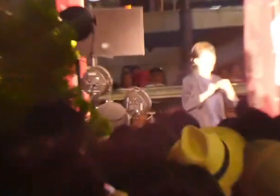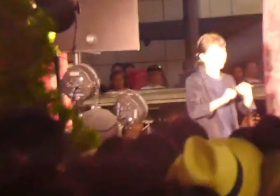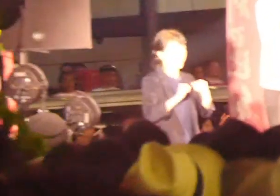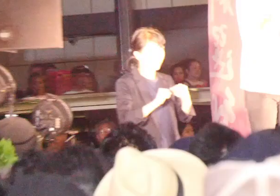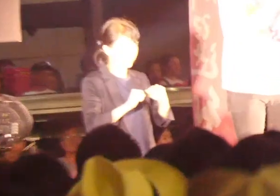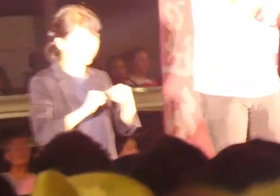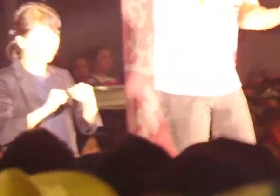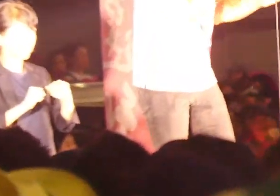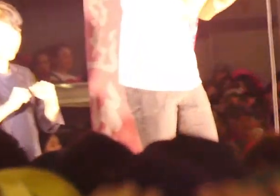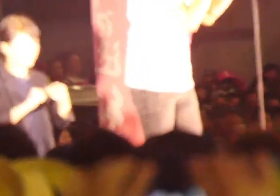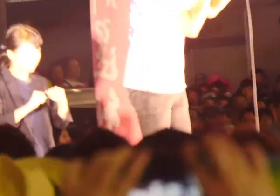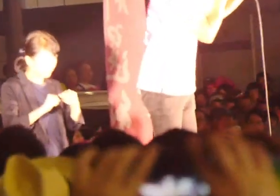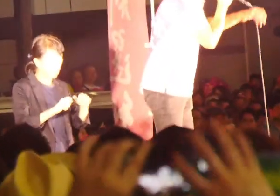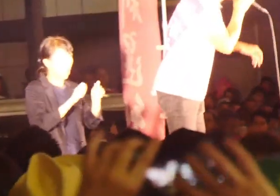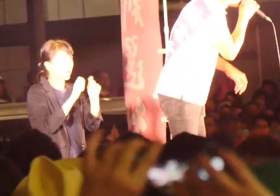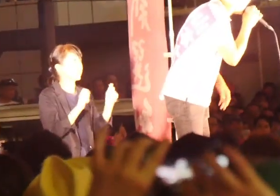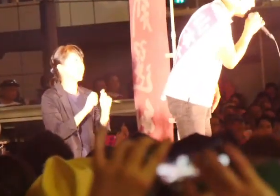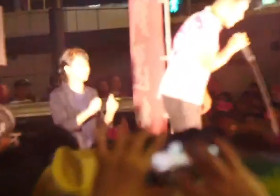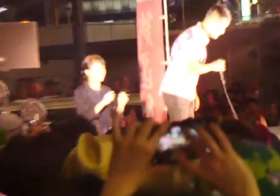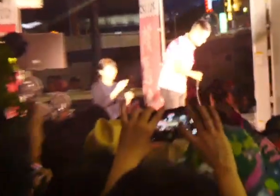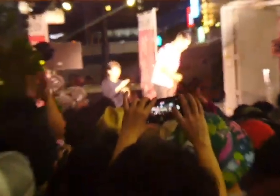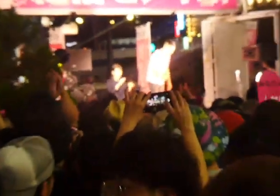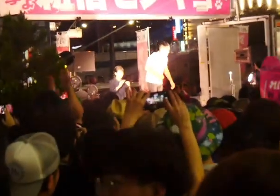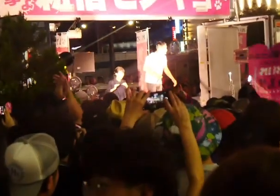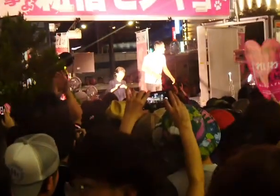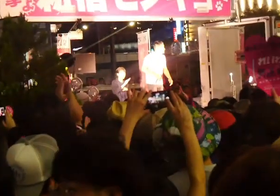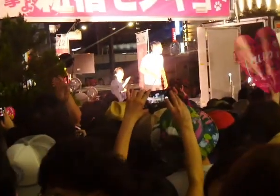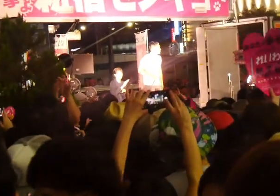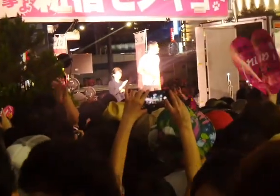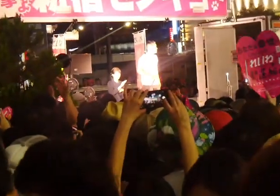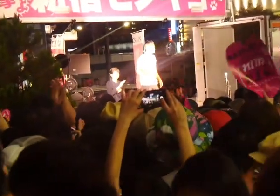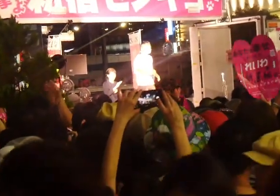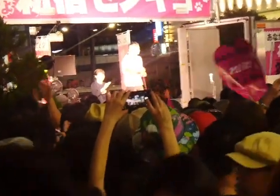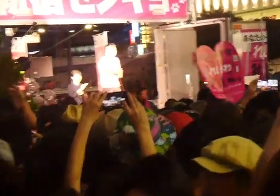好景気なんてやってくるはずないですよね皆さん。